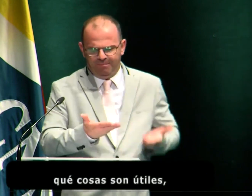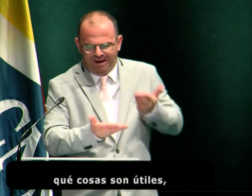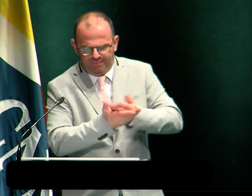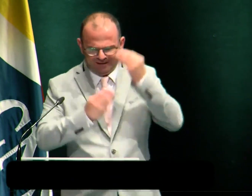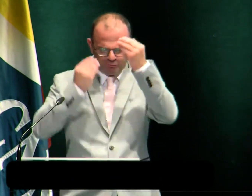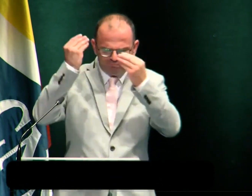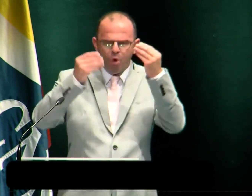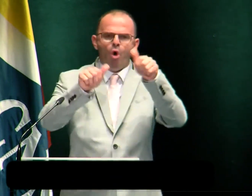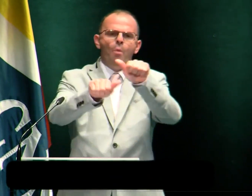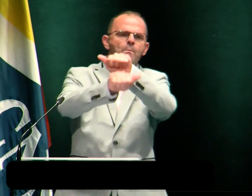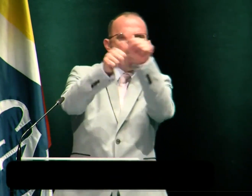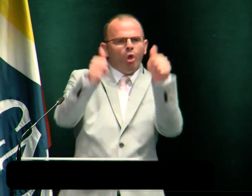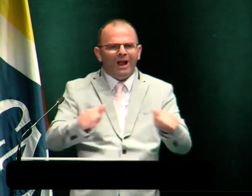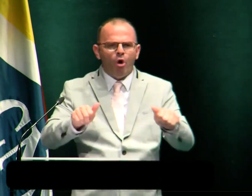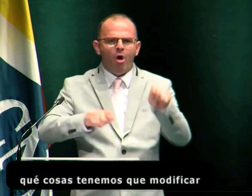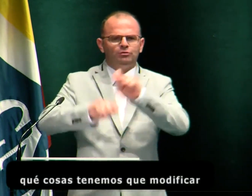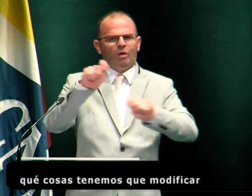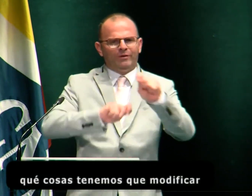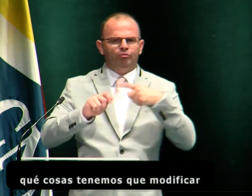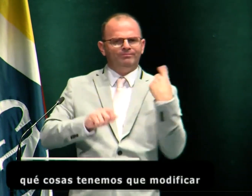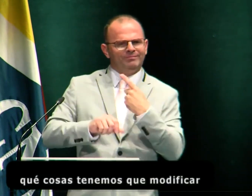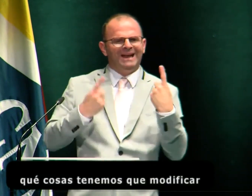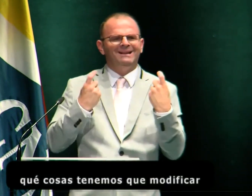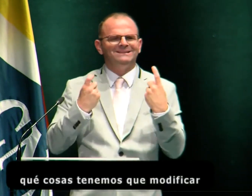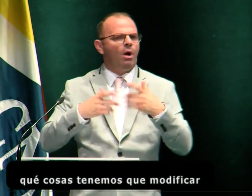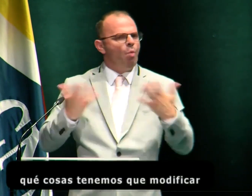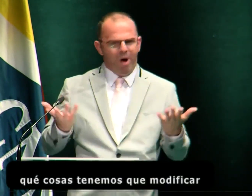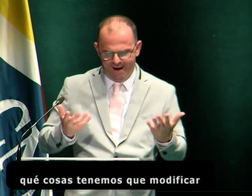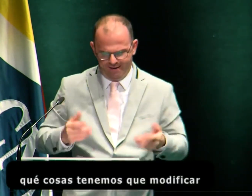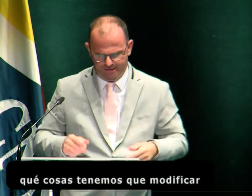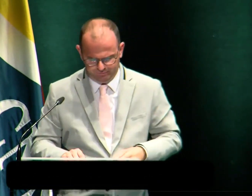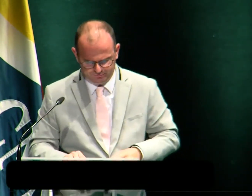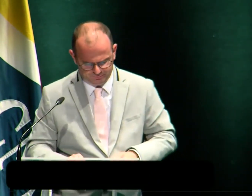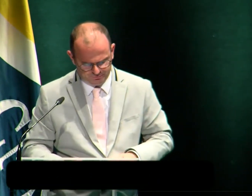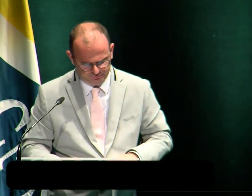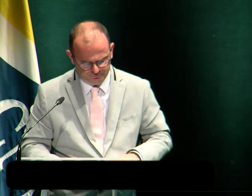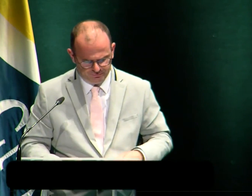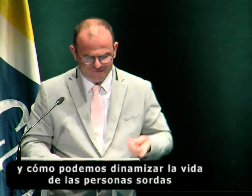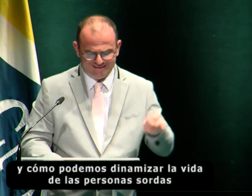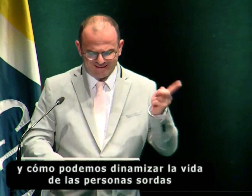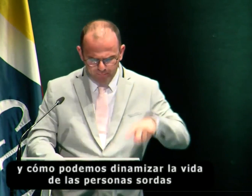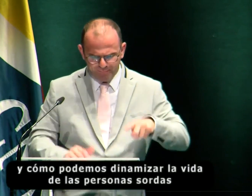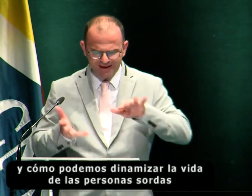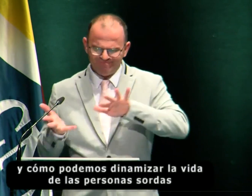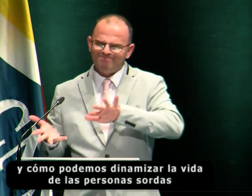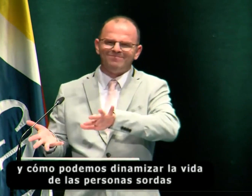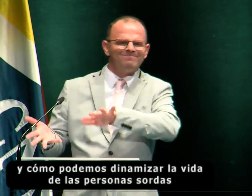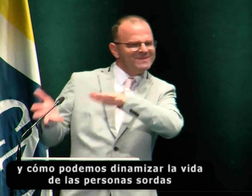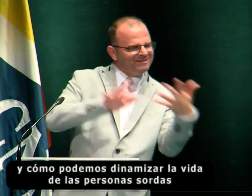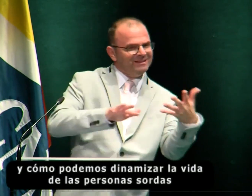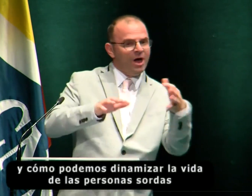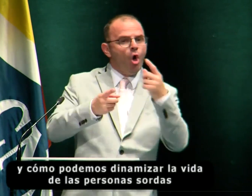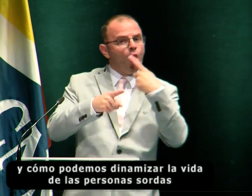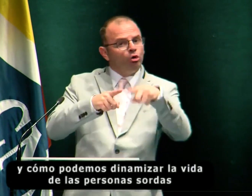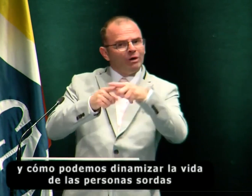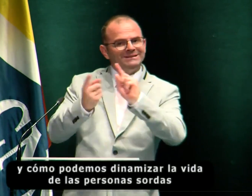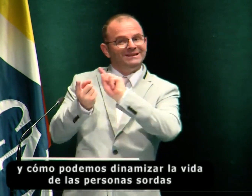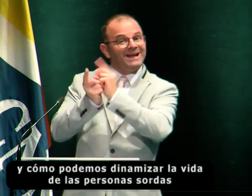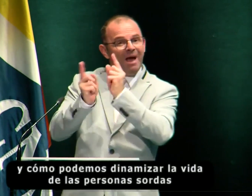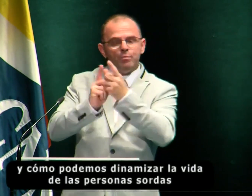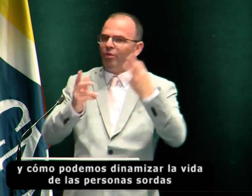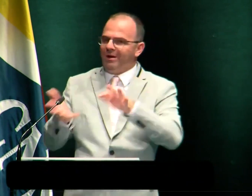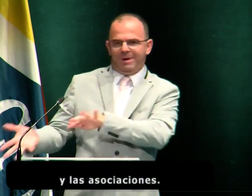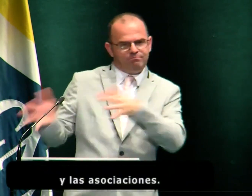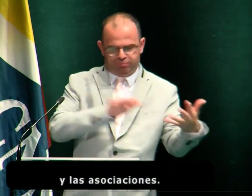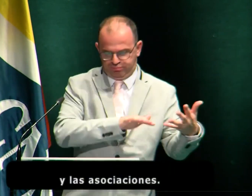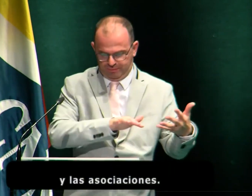las asociaciones. Tenemos que reflexionar sobre el modelo del movimiento asociativo que necesitamos actualmente, así